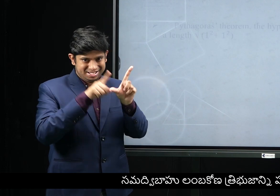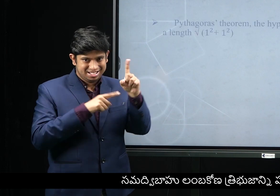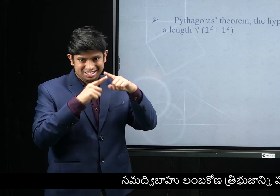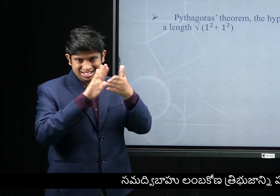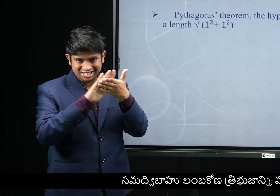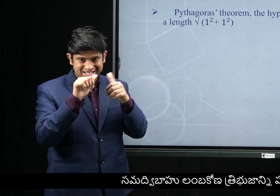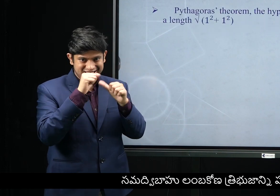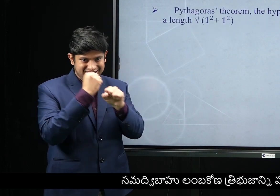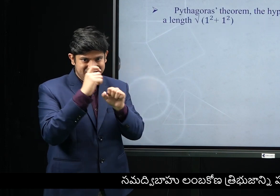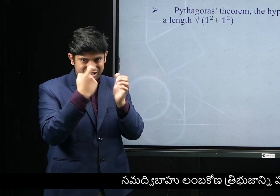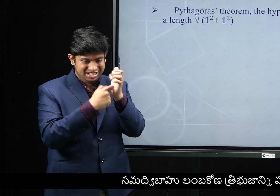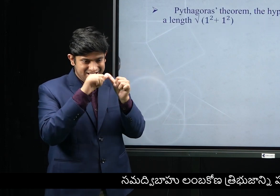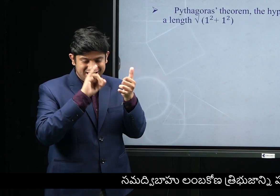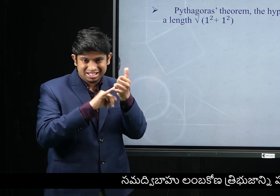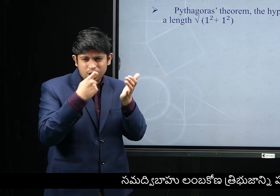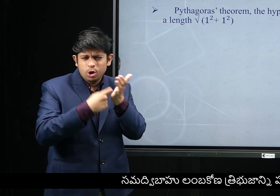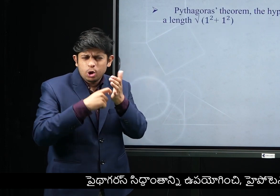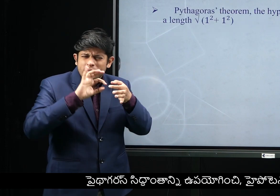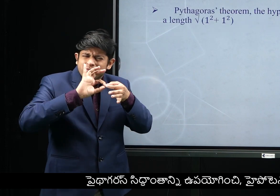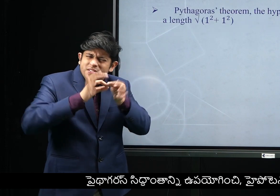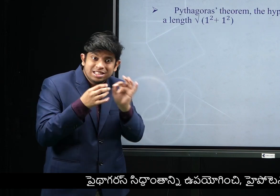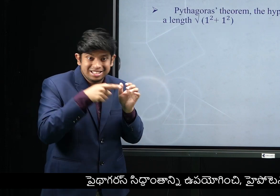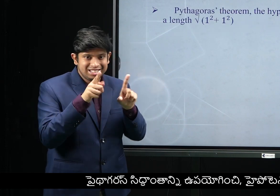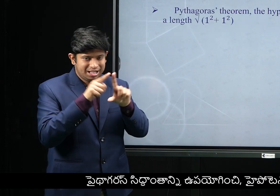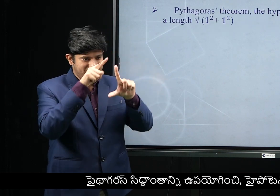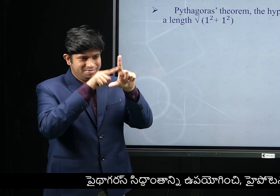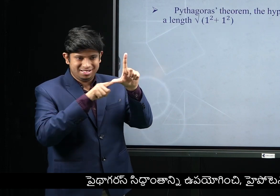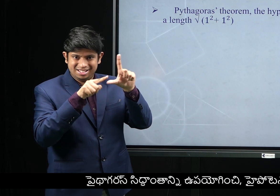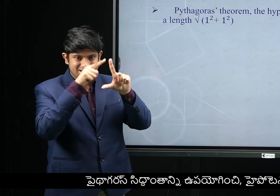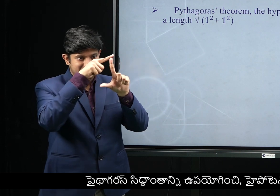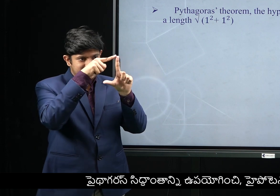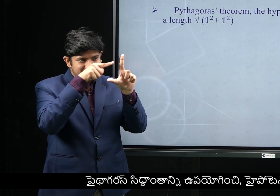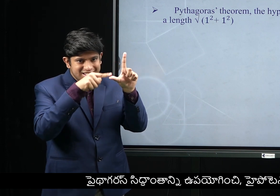సమద్విబాహు లంబకోణ త్రిభుజాన్ని పరిగణించండి. పైథాగరస్ సిద్ధాంతాన్ని ఉపయోగించి